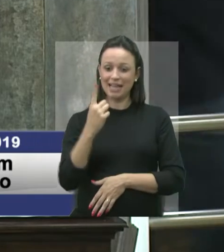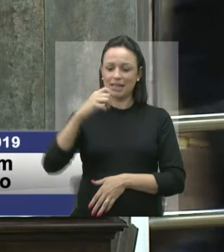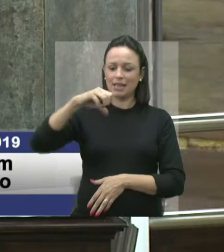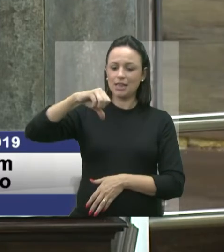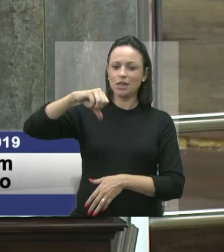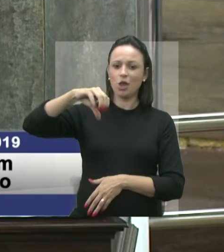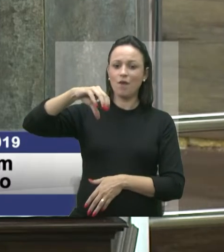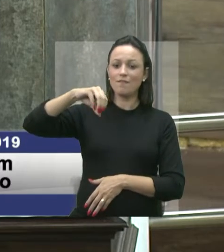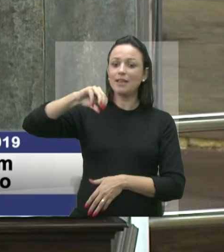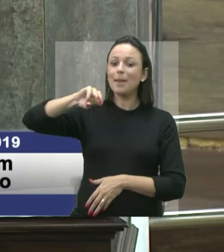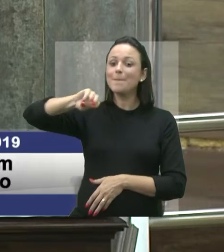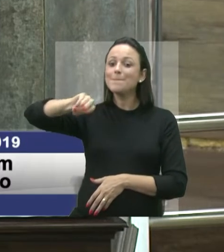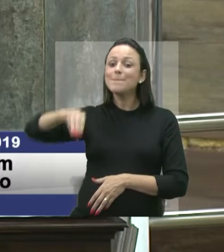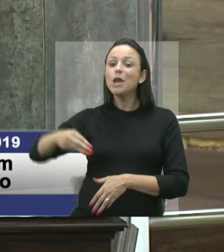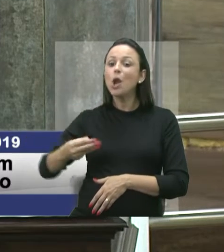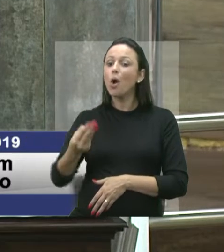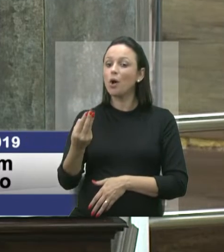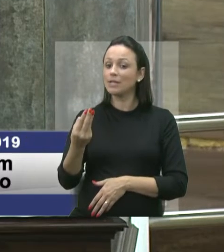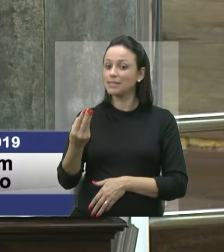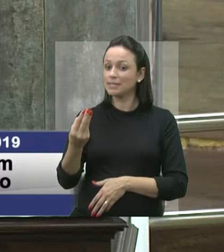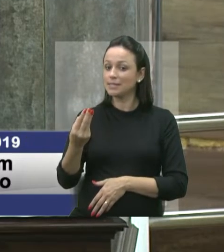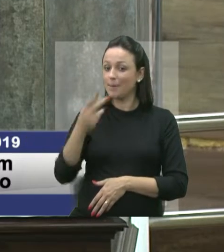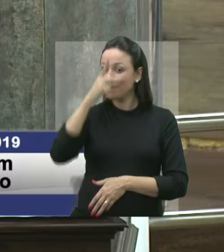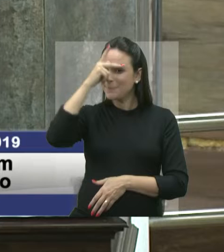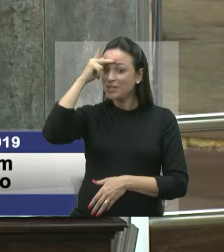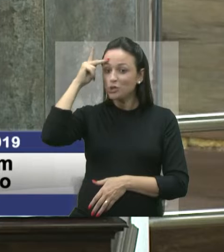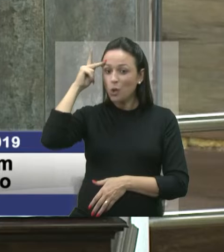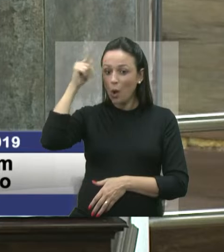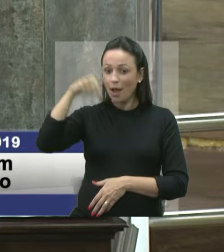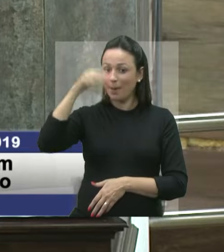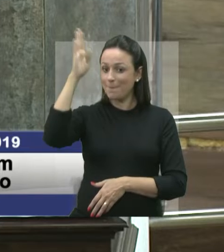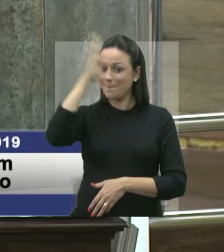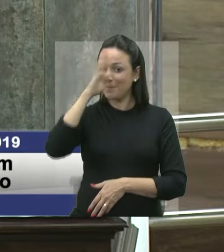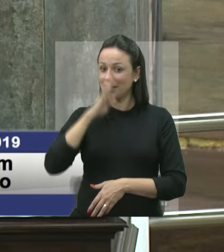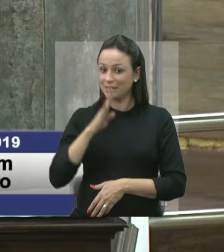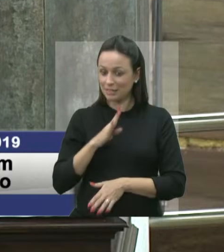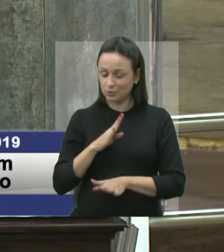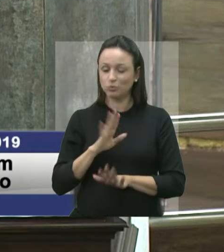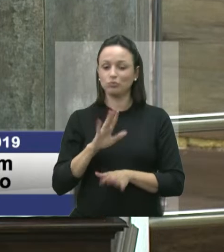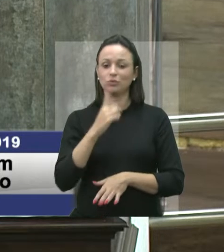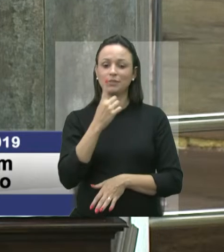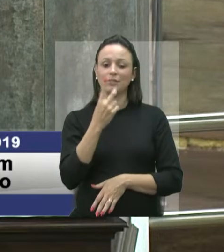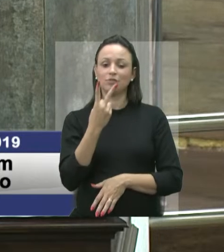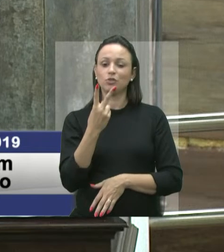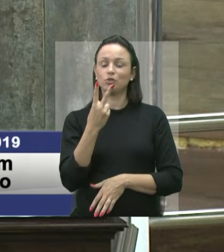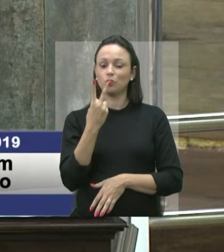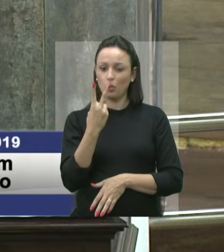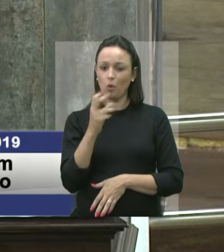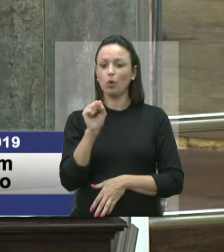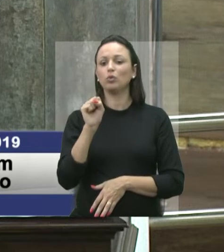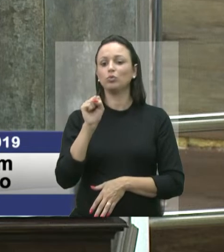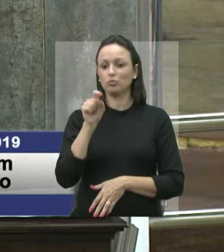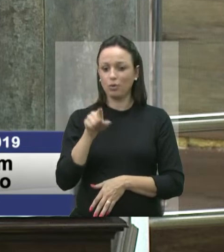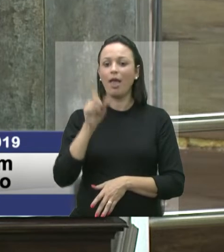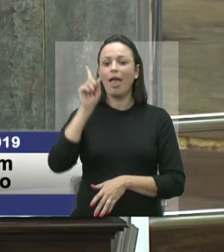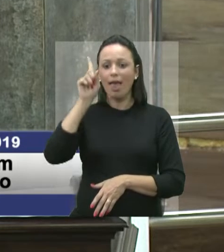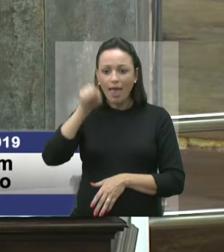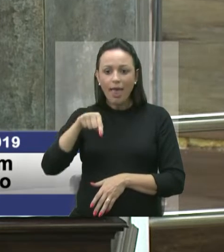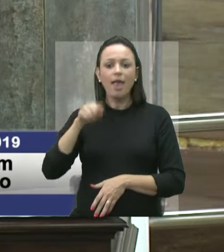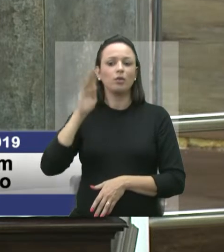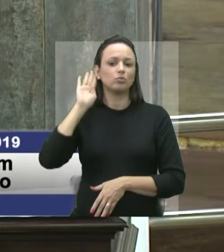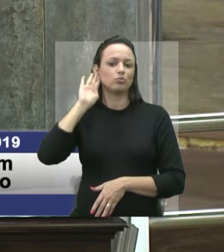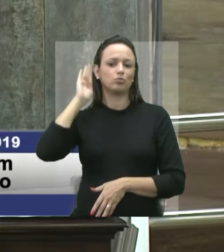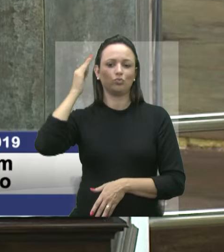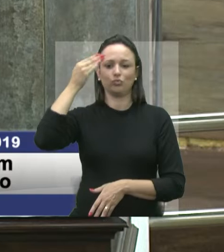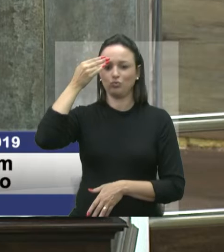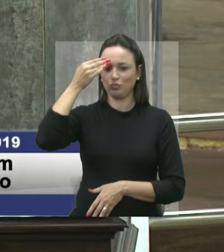milhões de habitantes no Brasil, cerca de 28.500 pessoas são surdo-cegas,